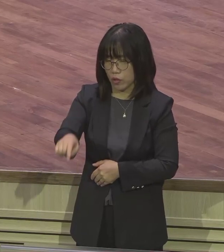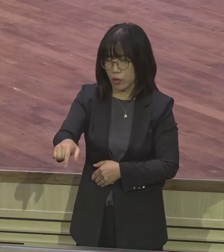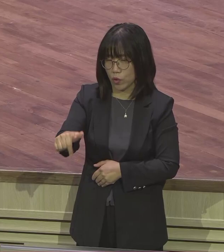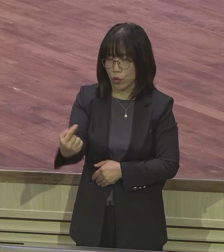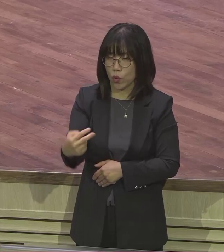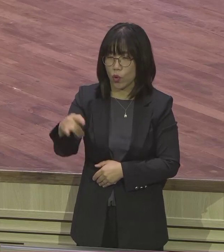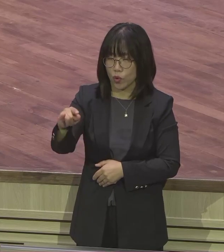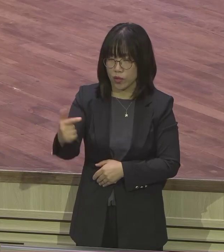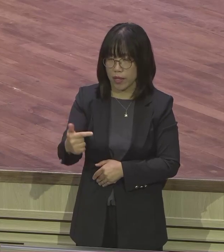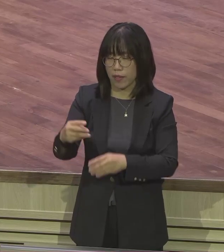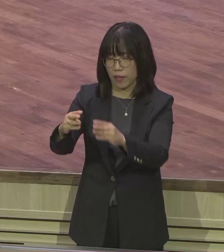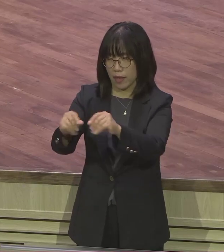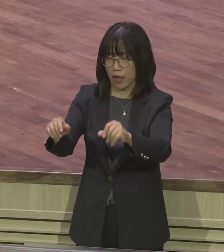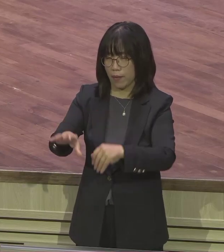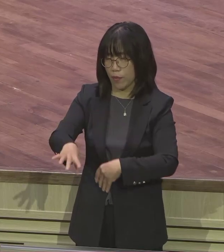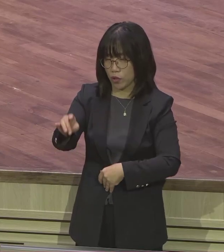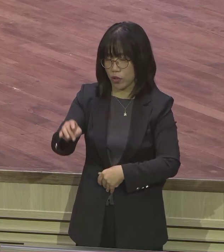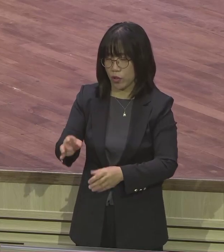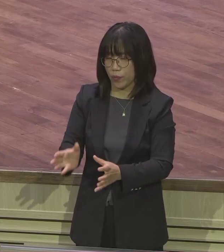다르지요.